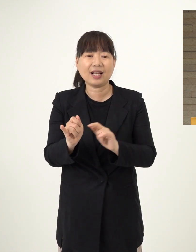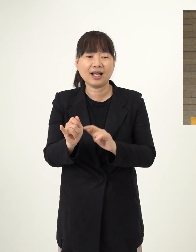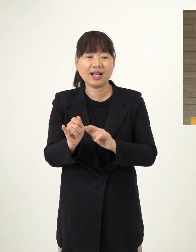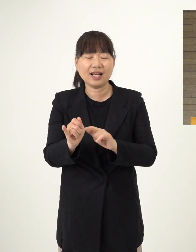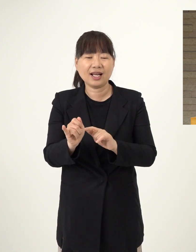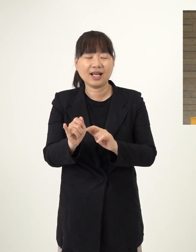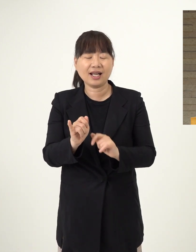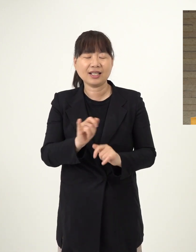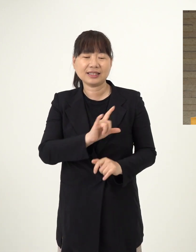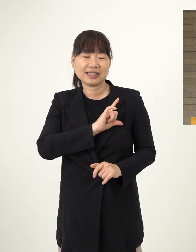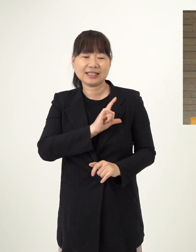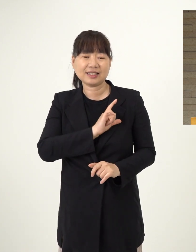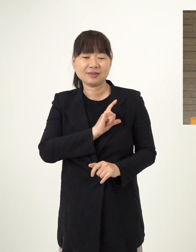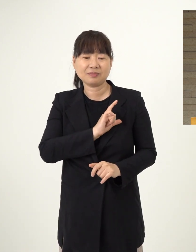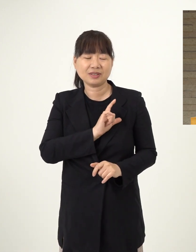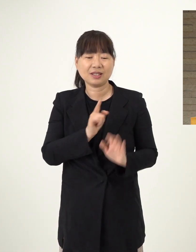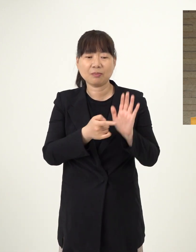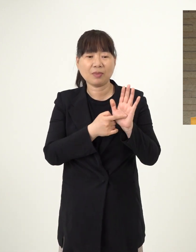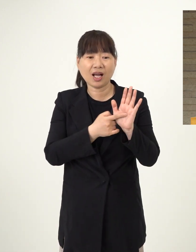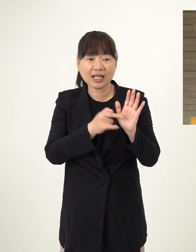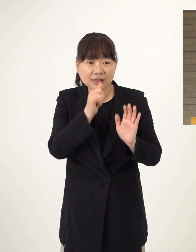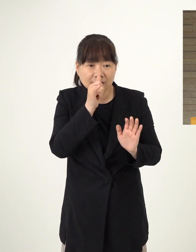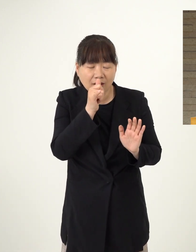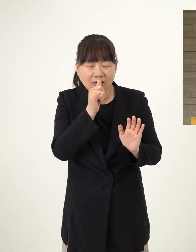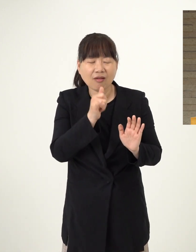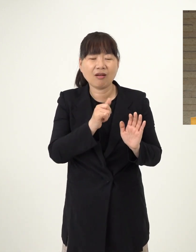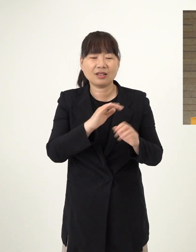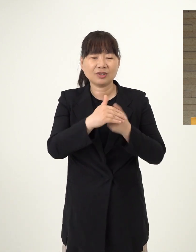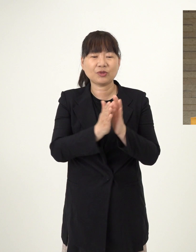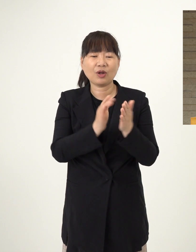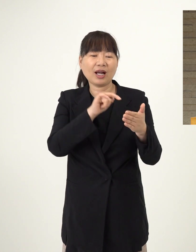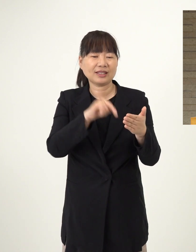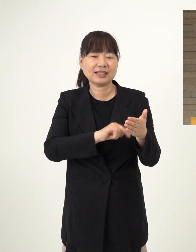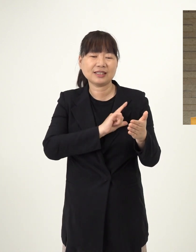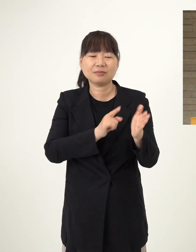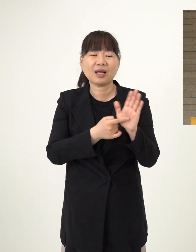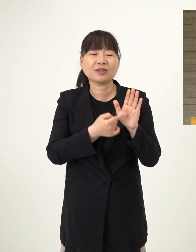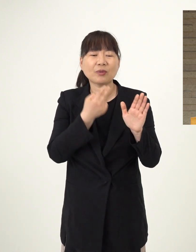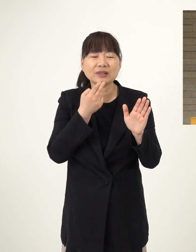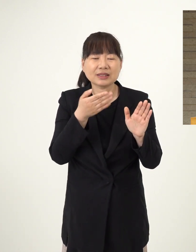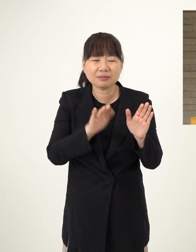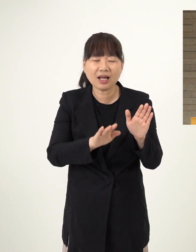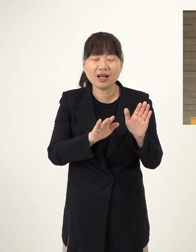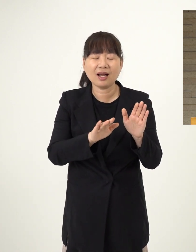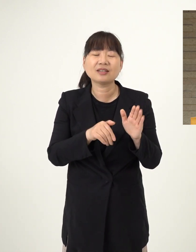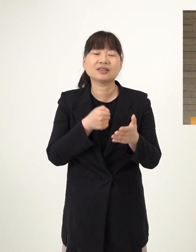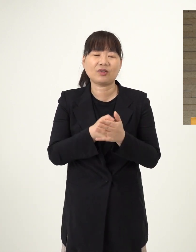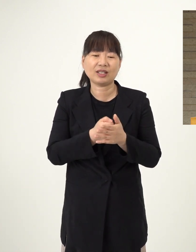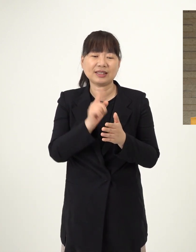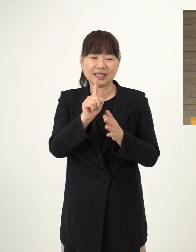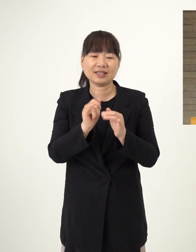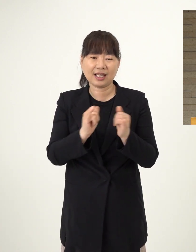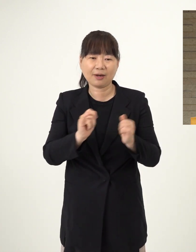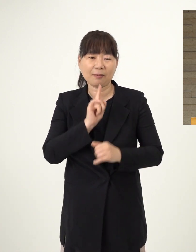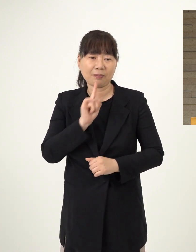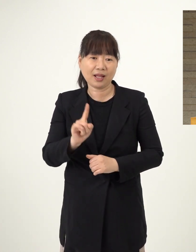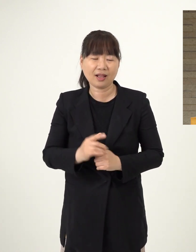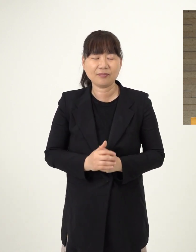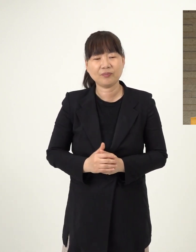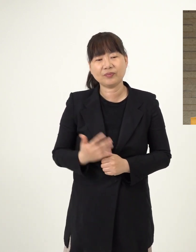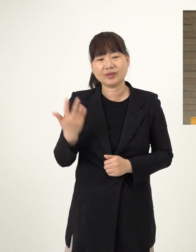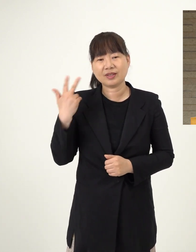하나 이름이 밝혀졌어요? 밝혀지지 않았어요? 밝혀지지 않았어요. 그런데